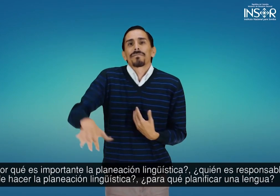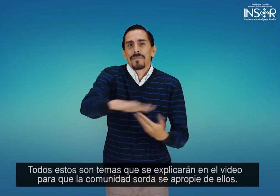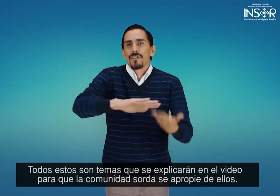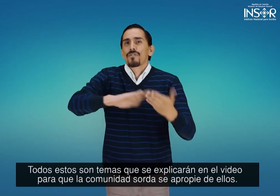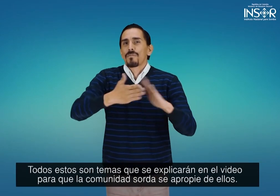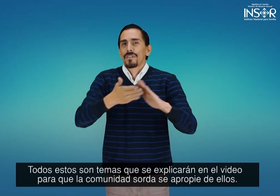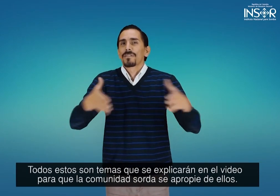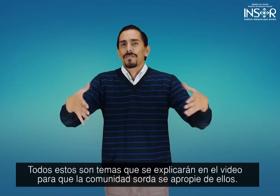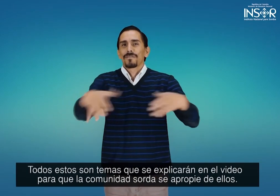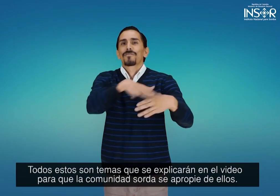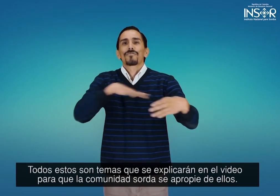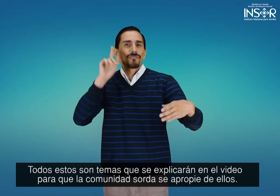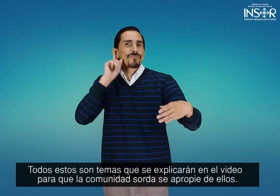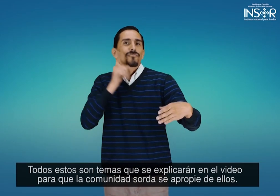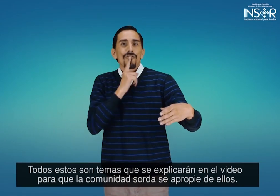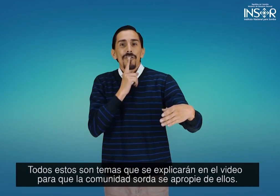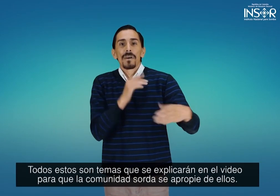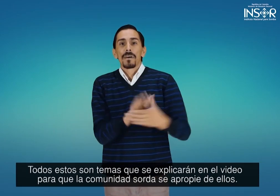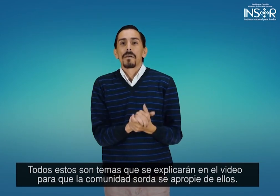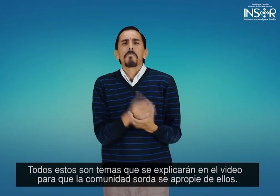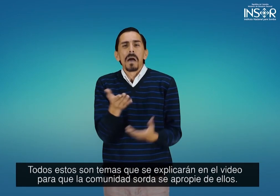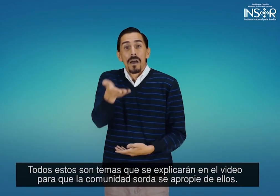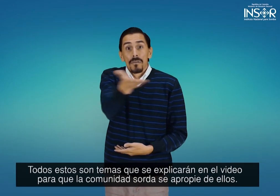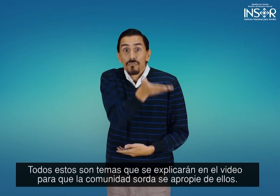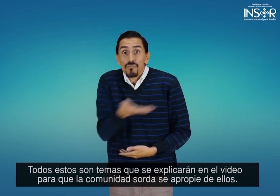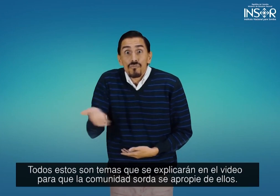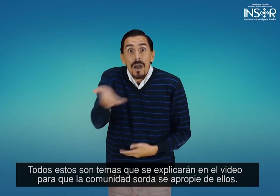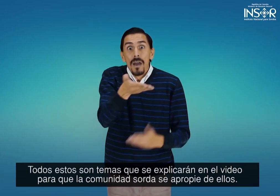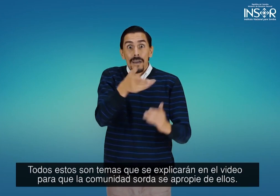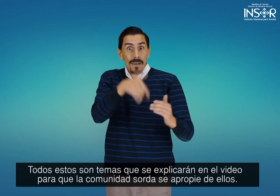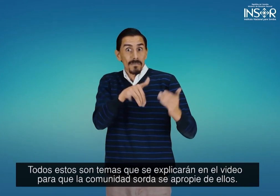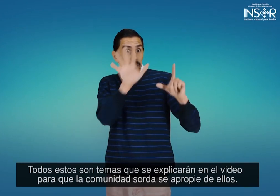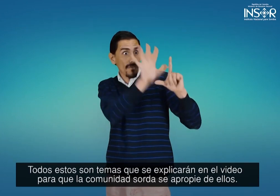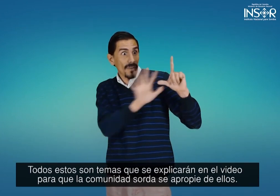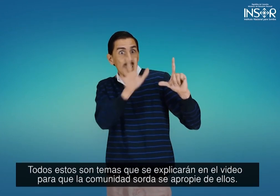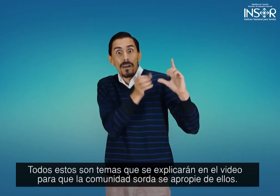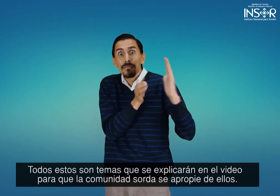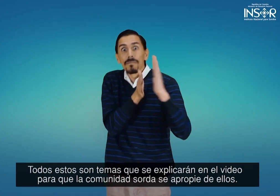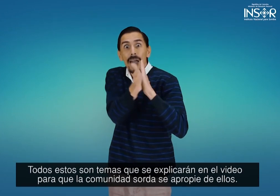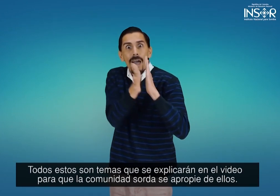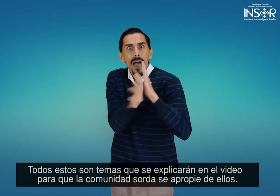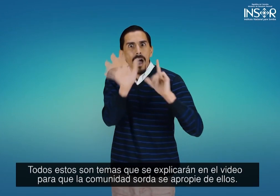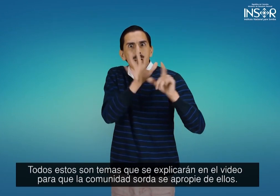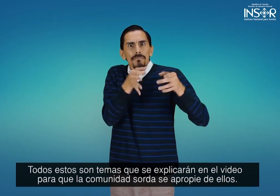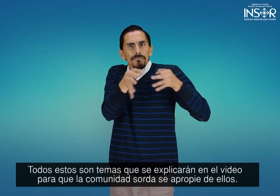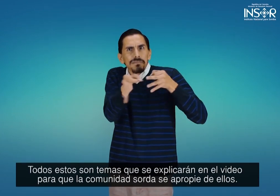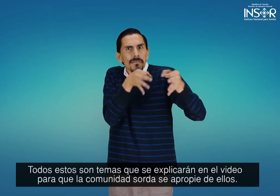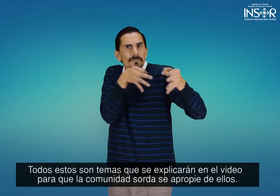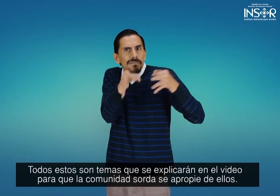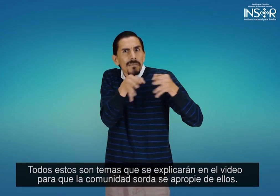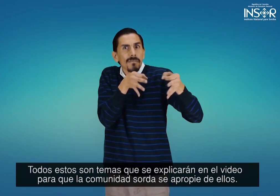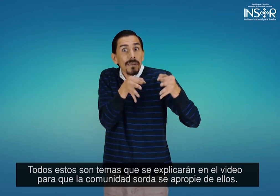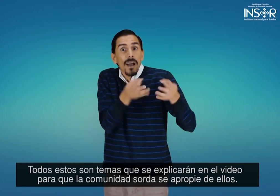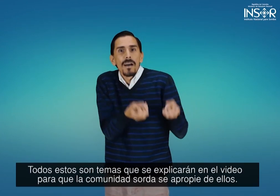todos estos son temas que se explicarán en el vídeo para que la comunidad sorda se apropie de